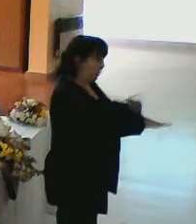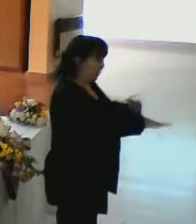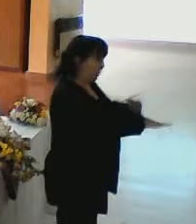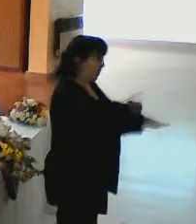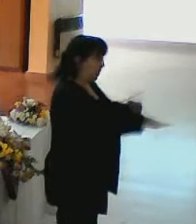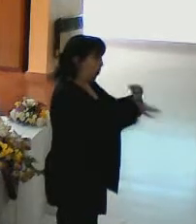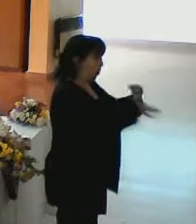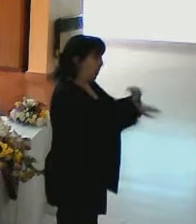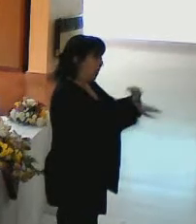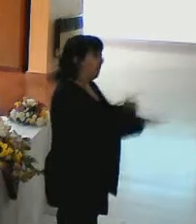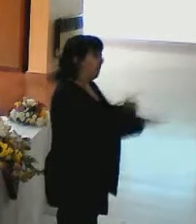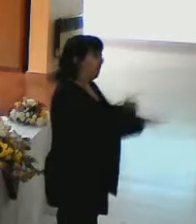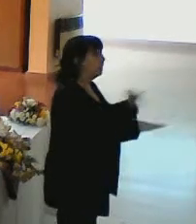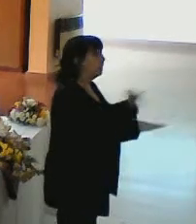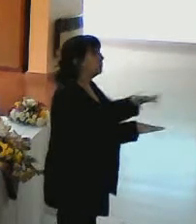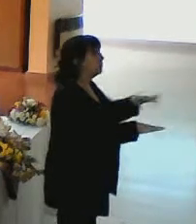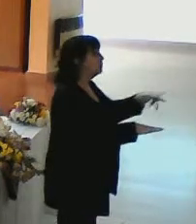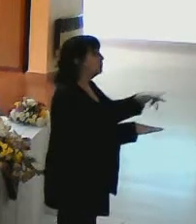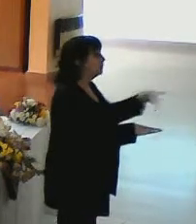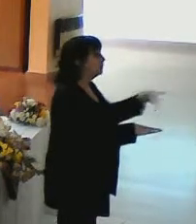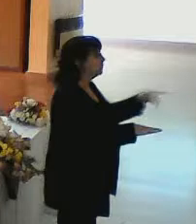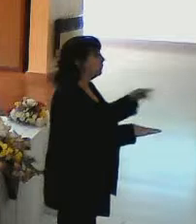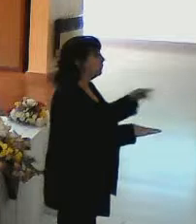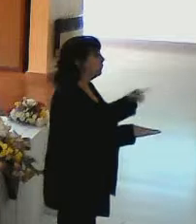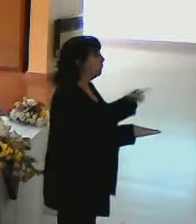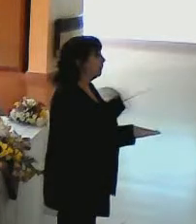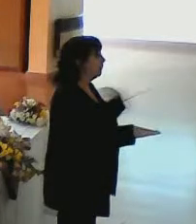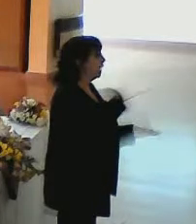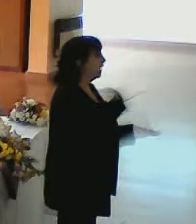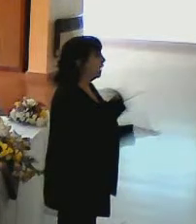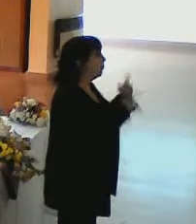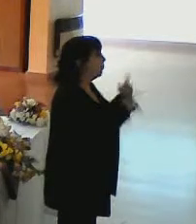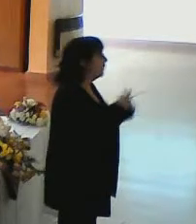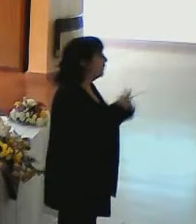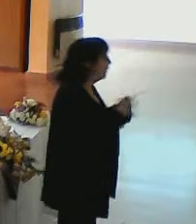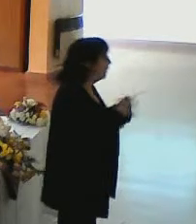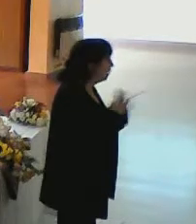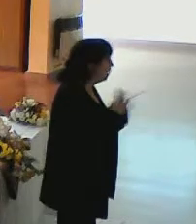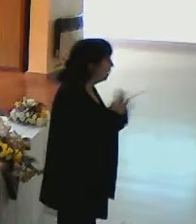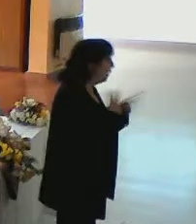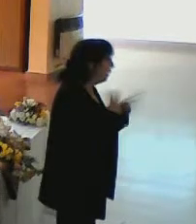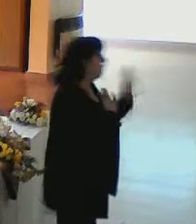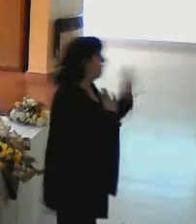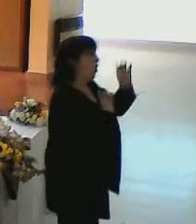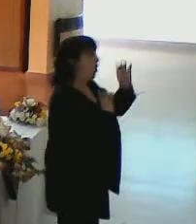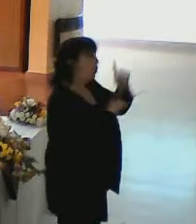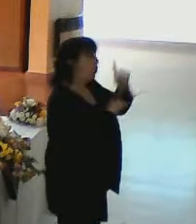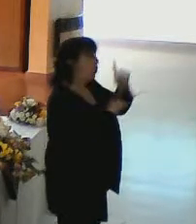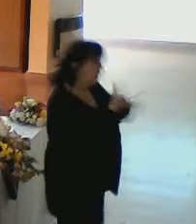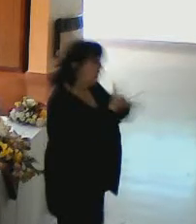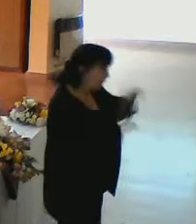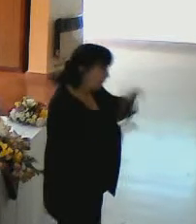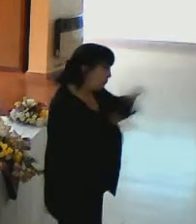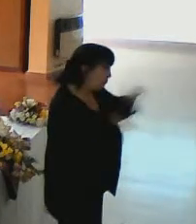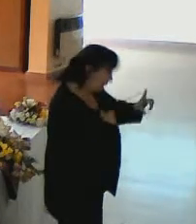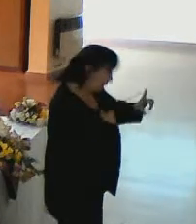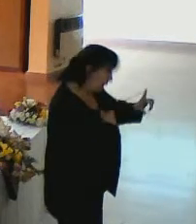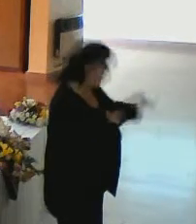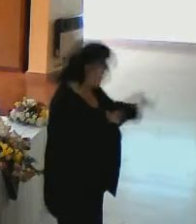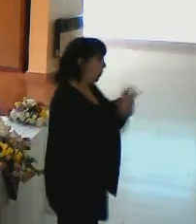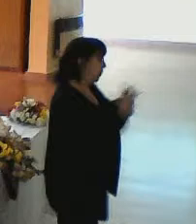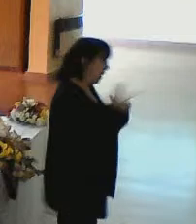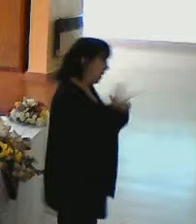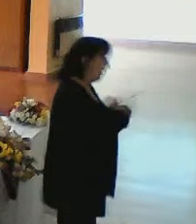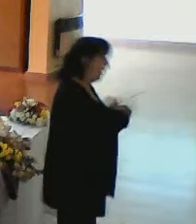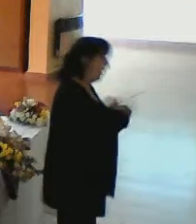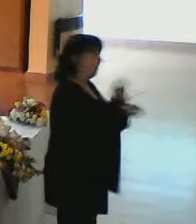tiene una dificultad en algún área en especial, y los indicadores de atención, porque para nosotros es muy importante, ya que la maestra es la